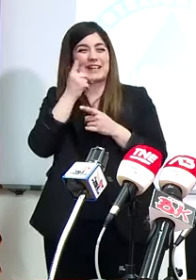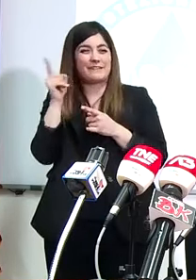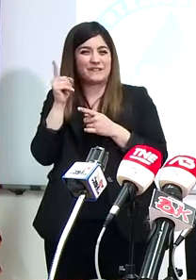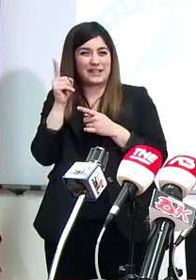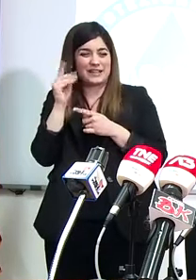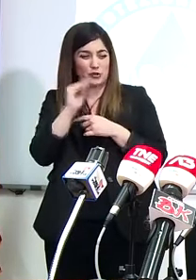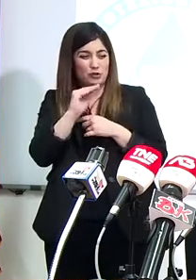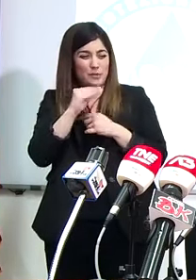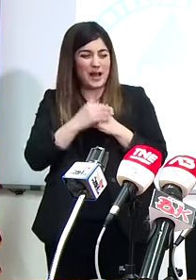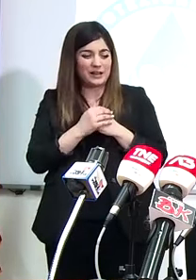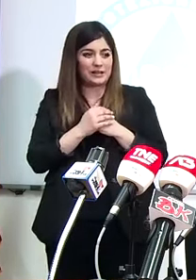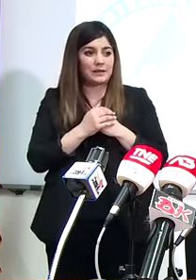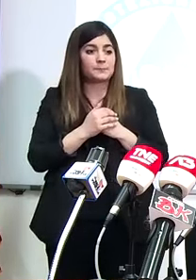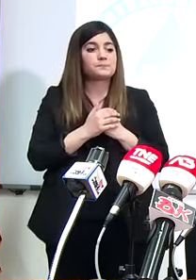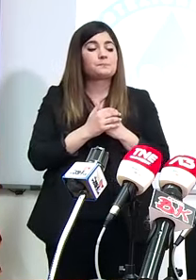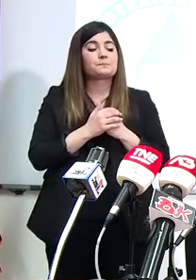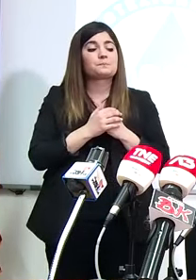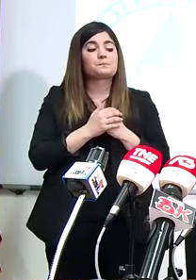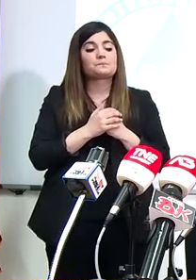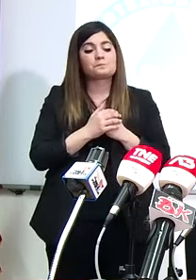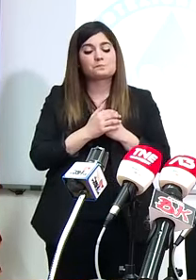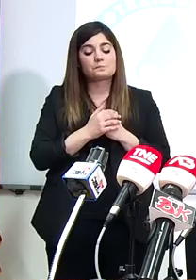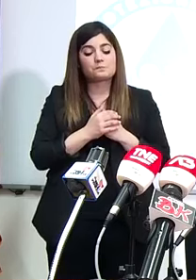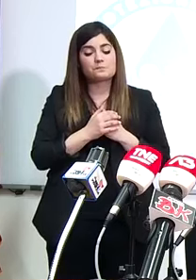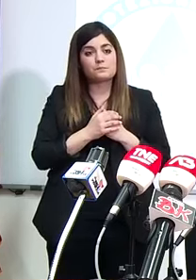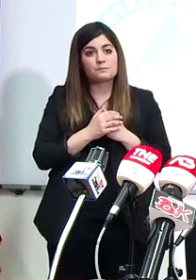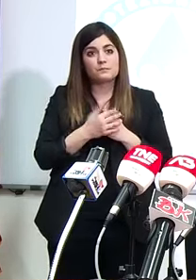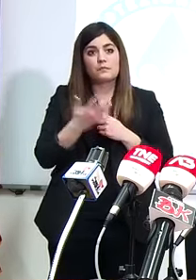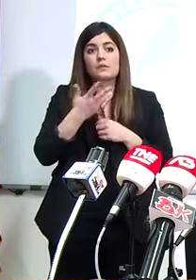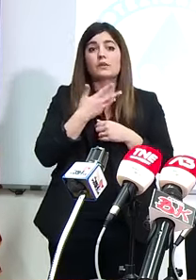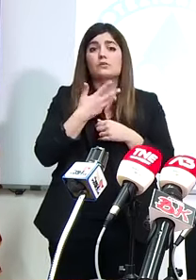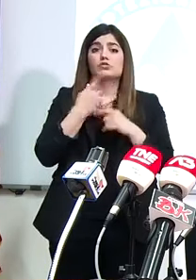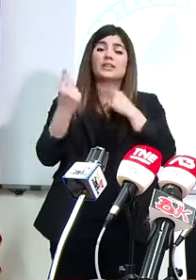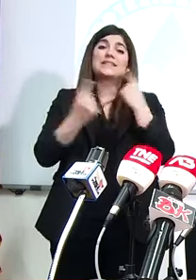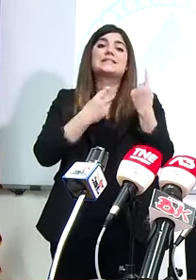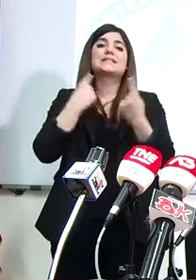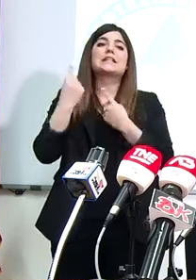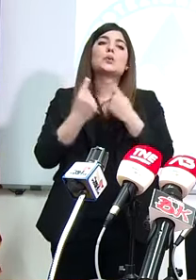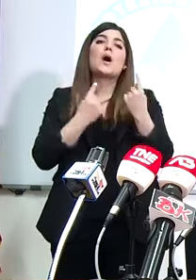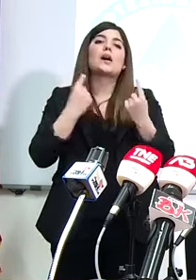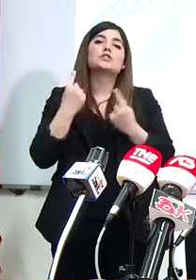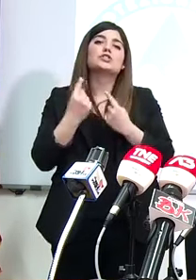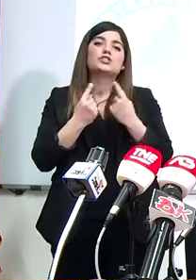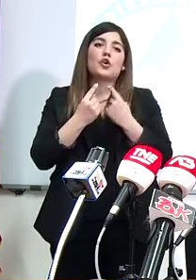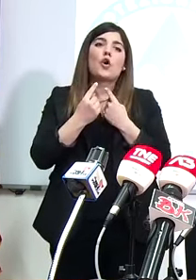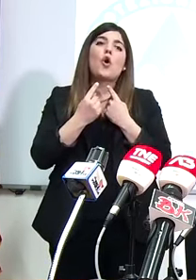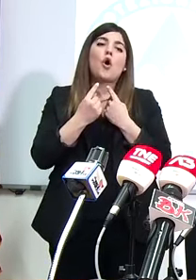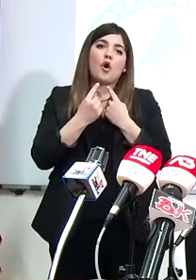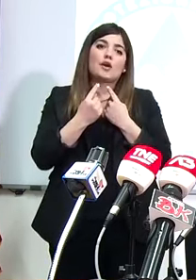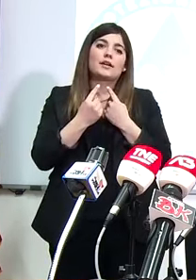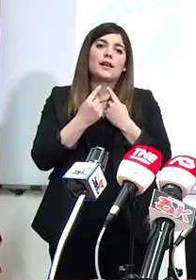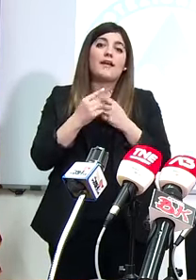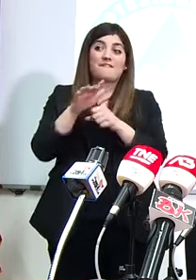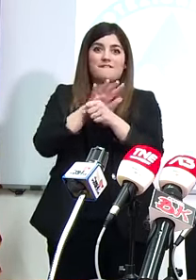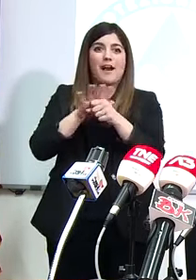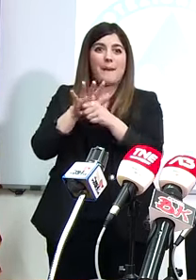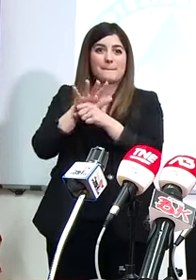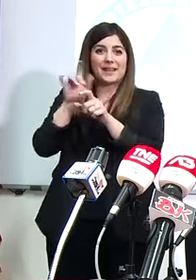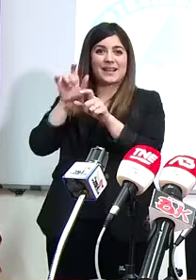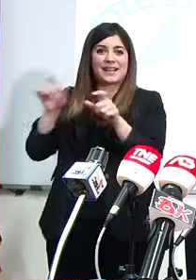nella situazione a molti familiari non è permesso andare a trovare mamme eccetera in questo caso la mamma